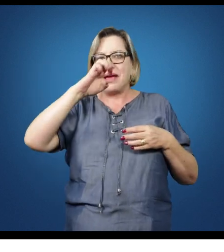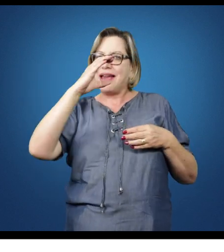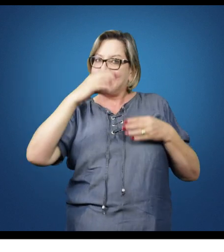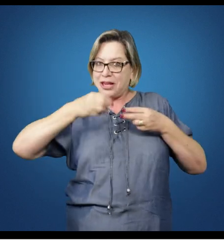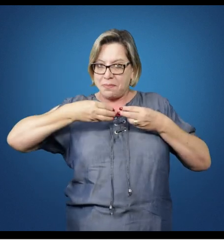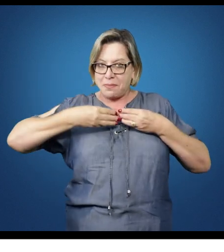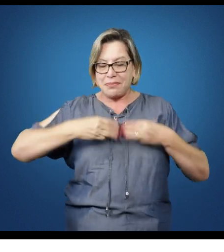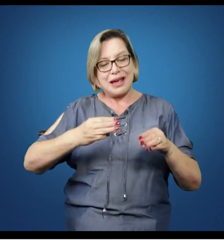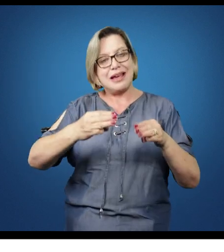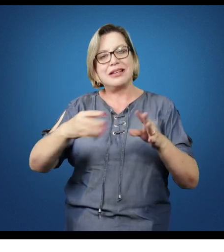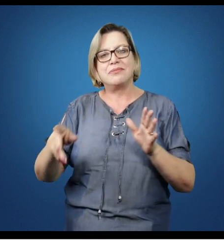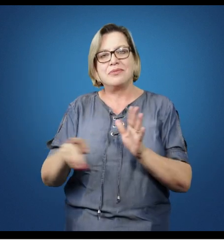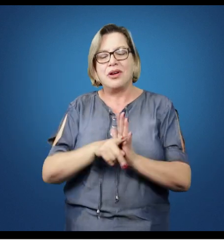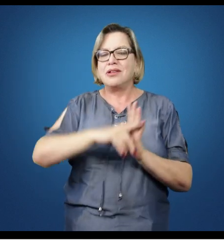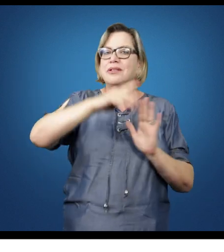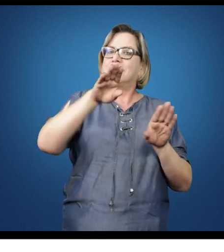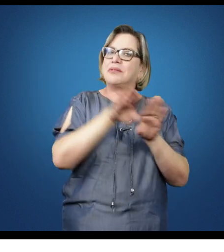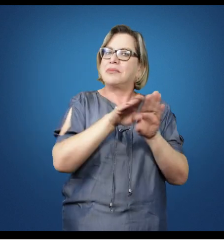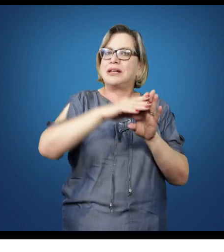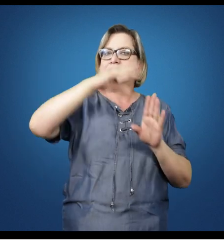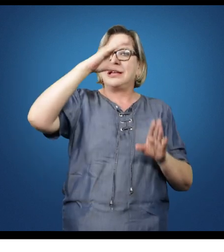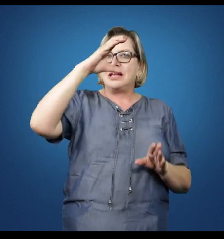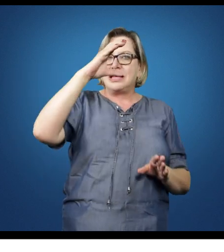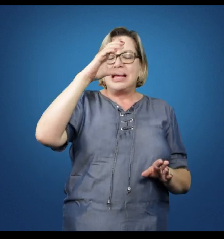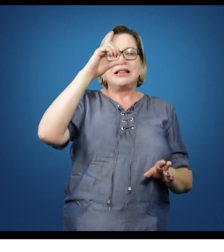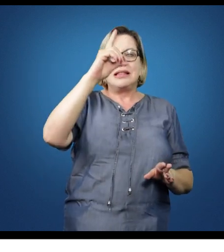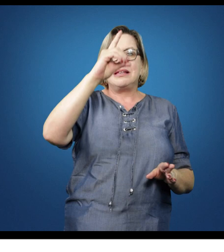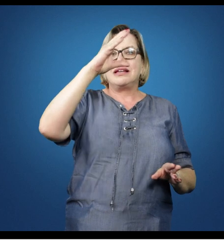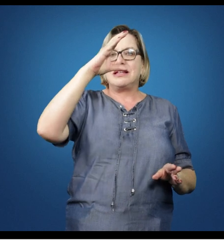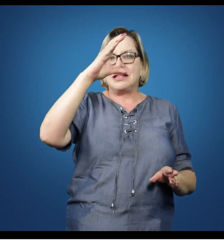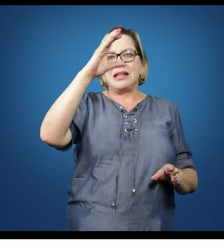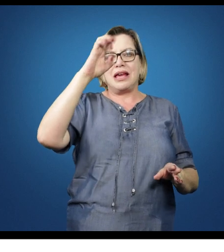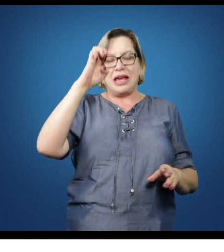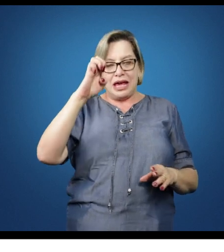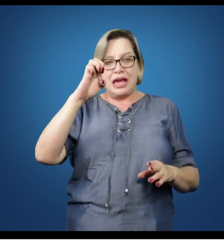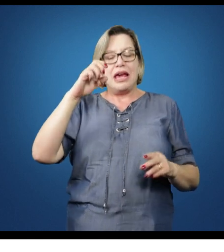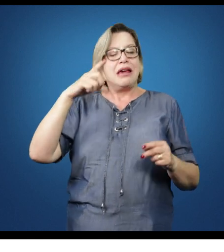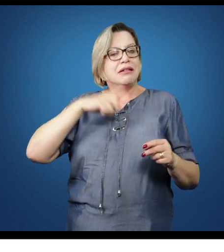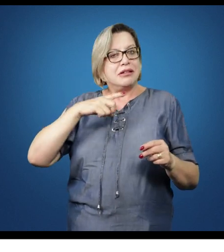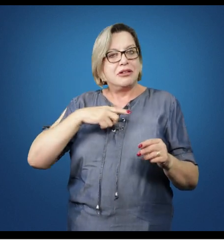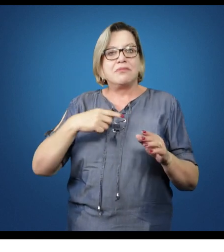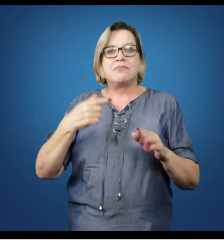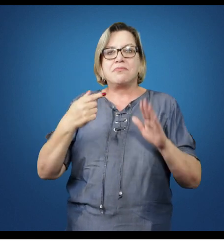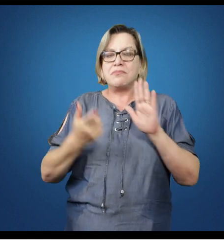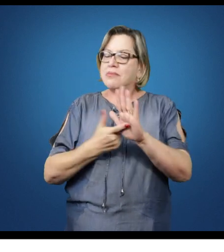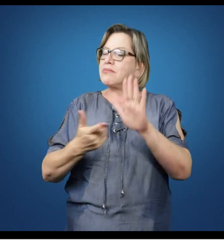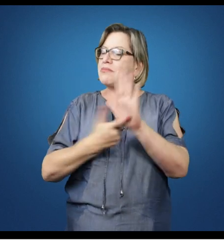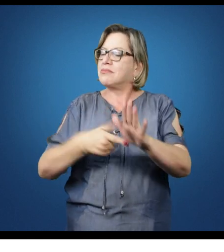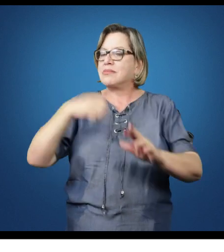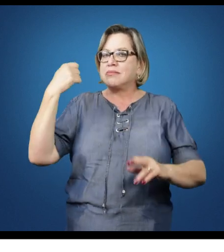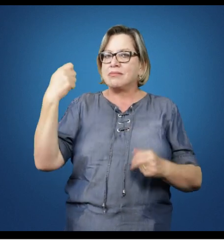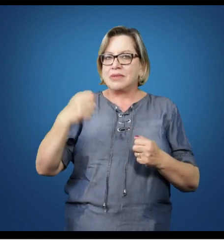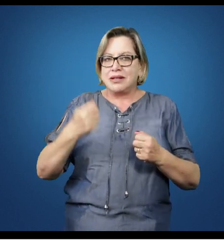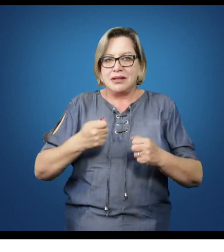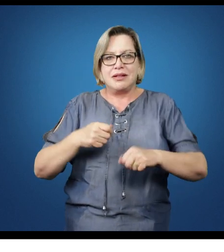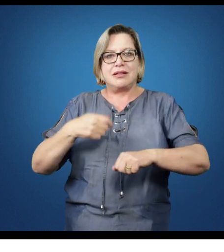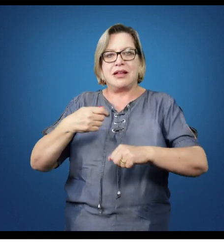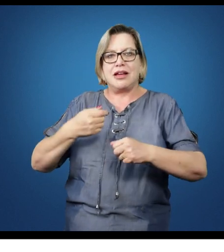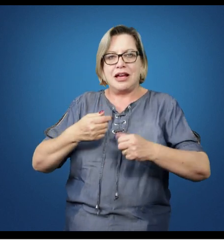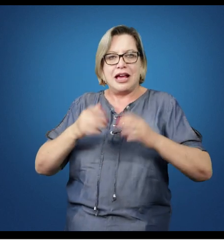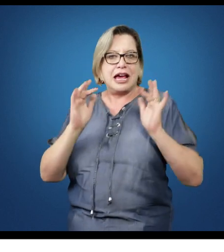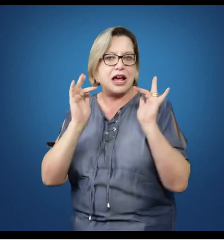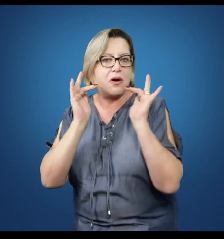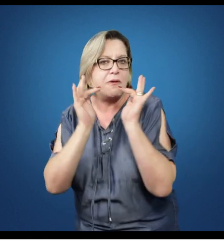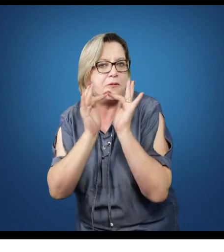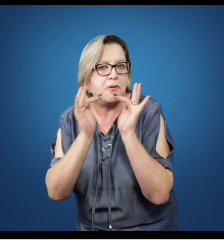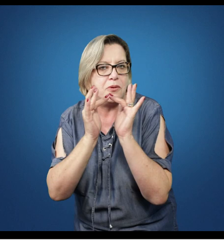diretrizes de nacionais da educação que prevê esse momento de interação entre os futuros